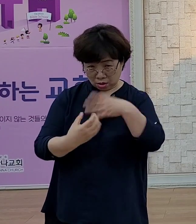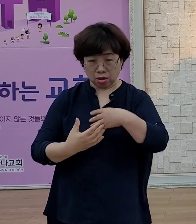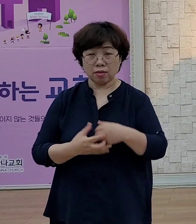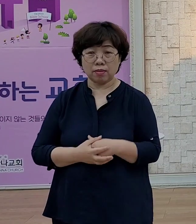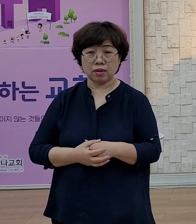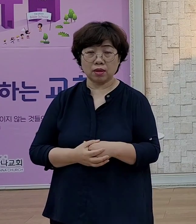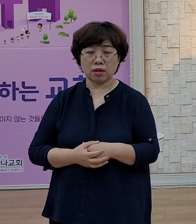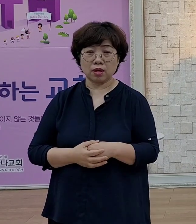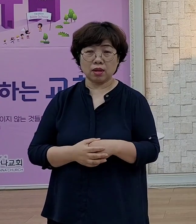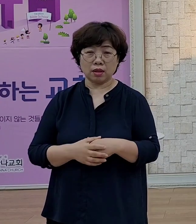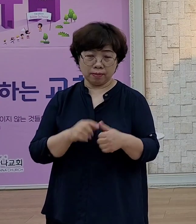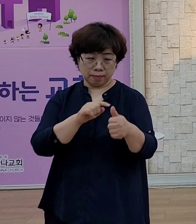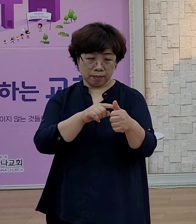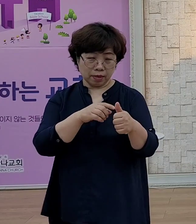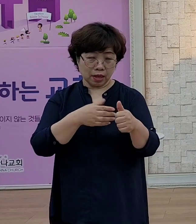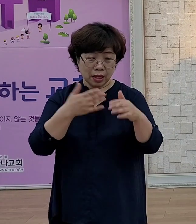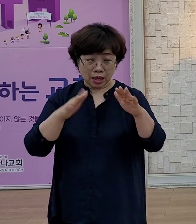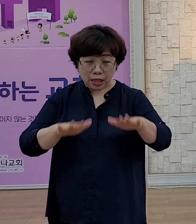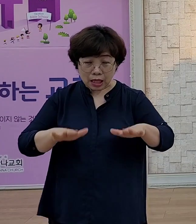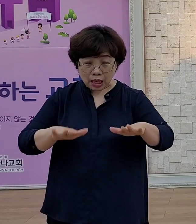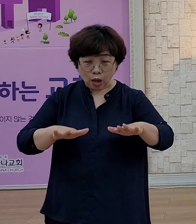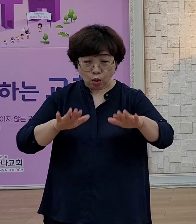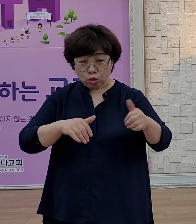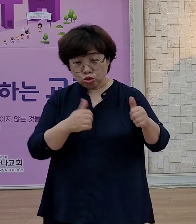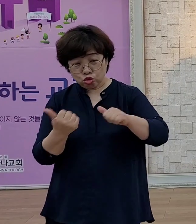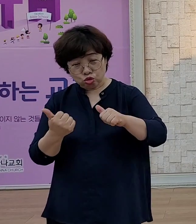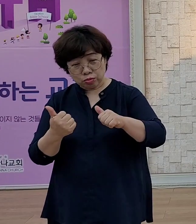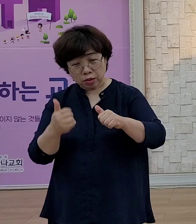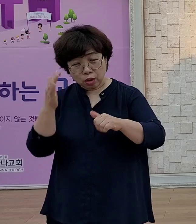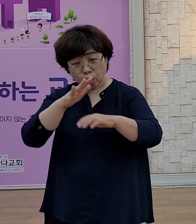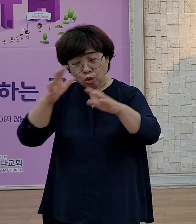네가 오늘 죽어도 천국 간다는 확신이 있나?